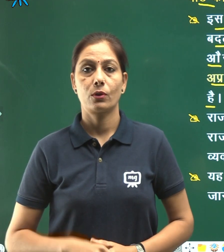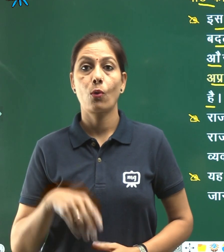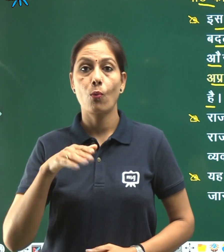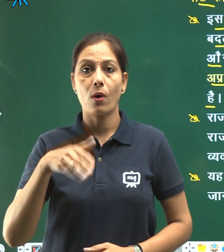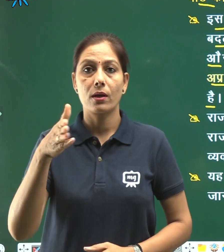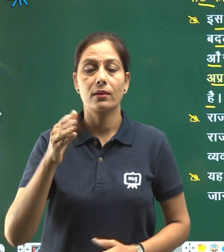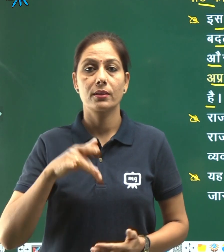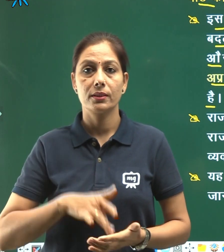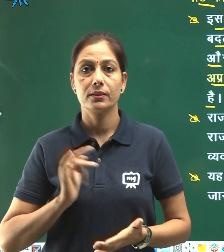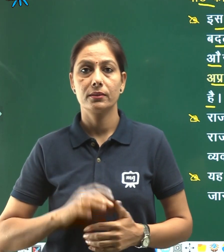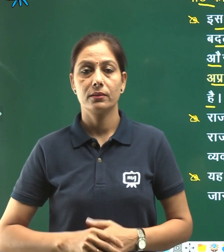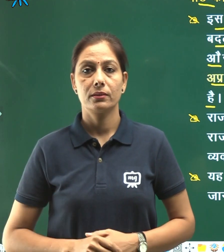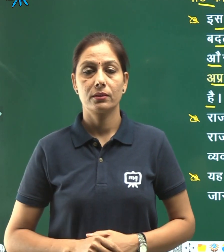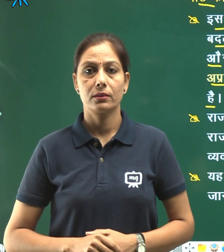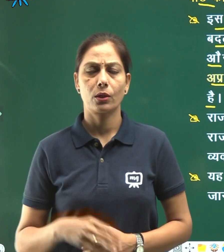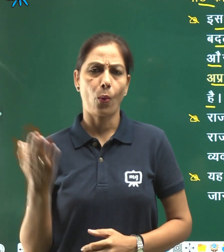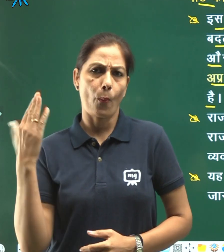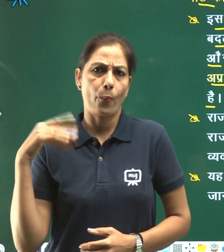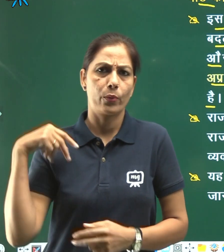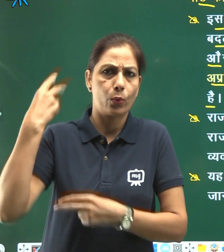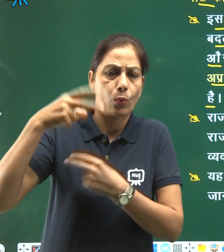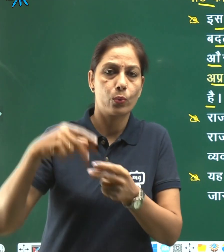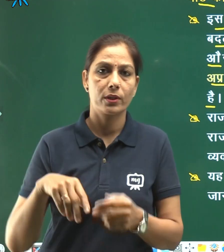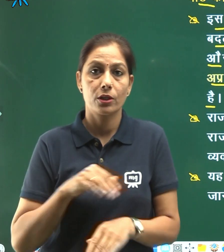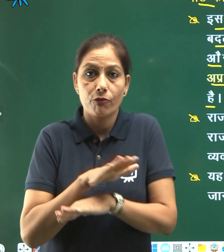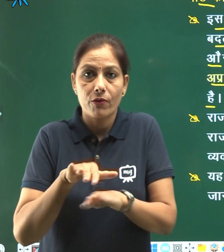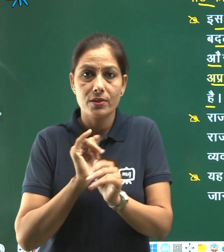वहां की पुरानी व्यवस्थाएं